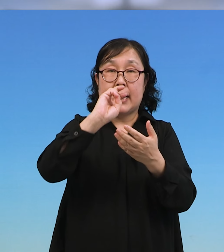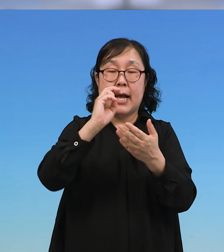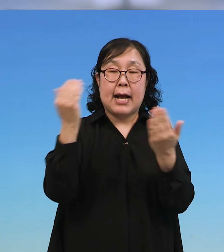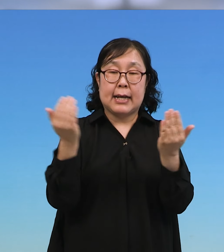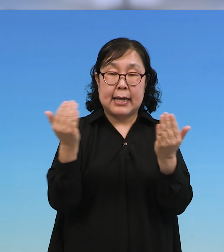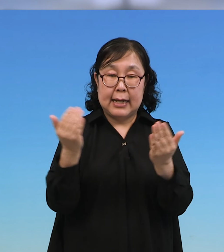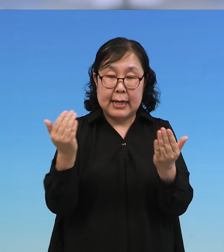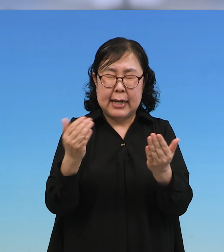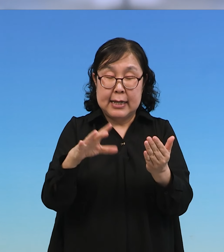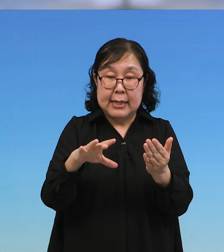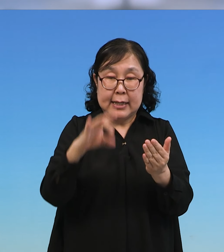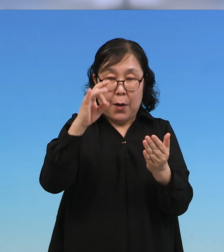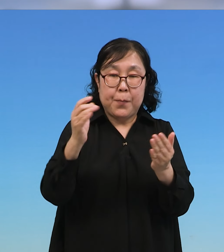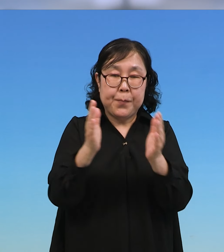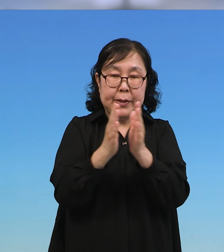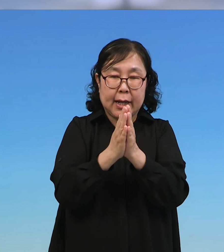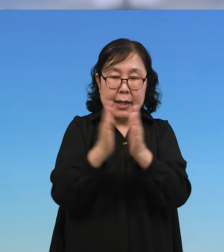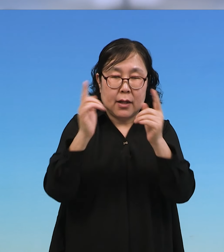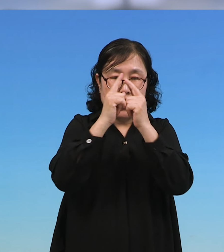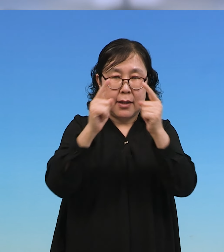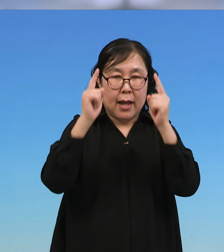그 대학생 때라고 그러네요.